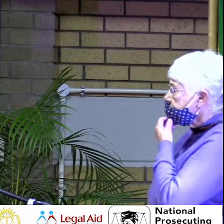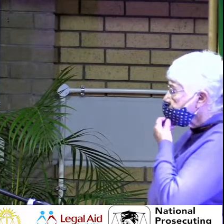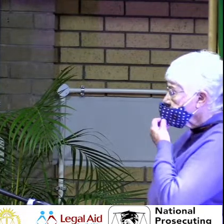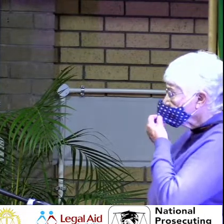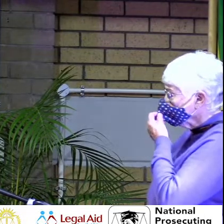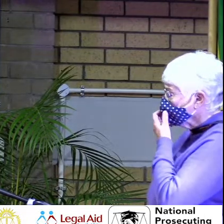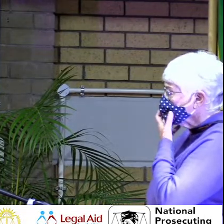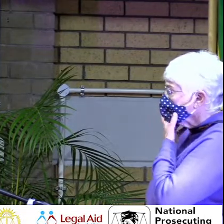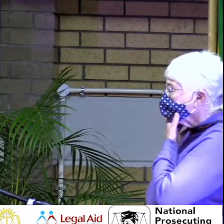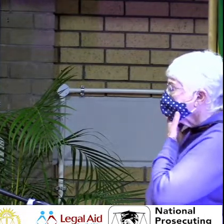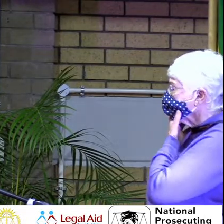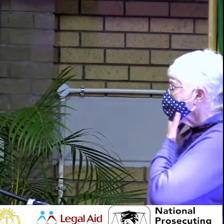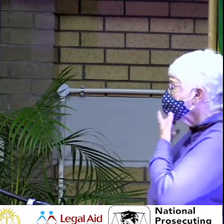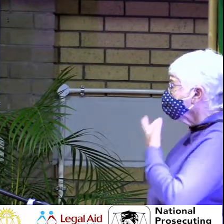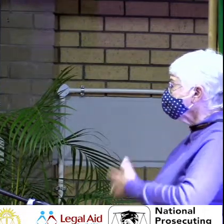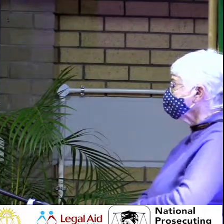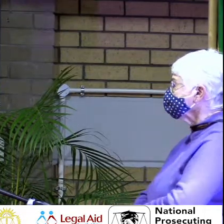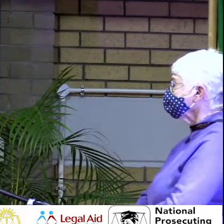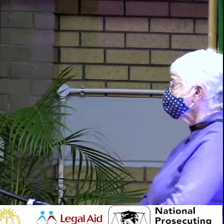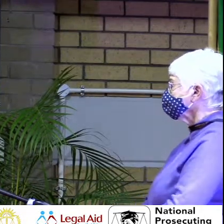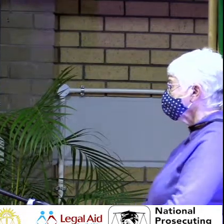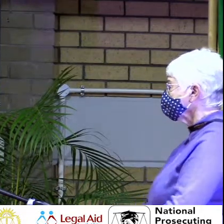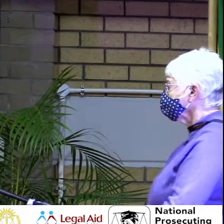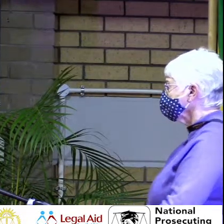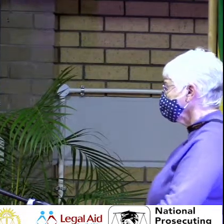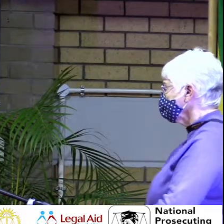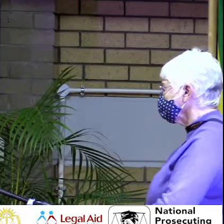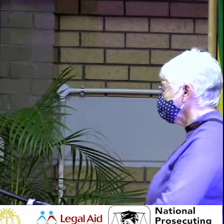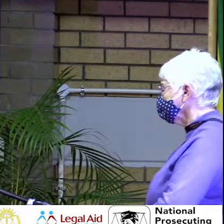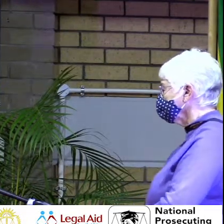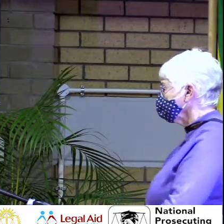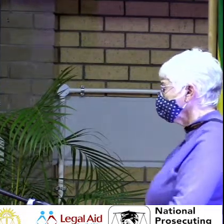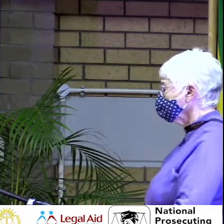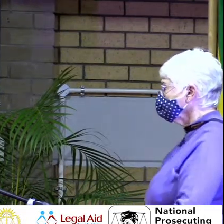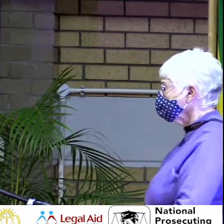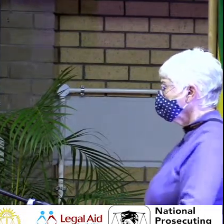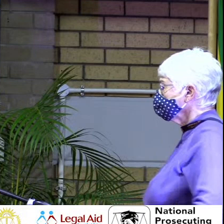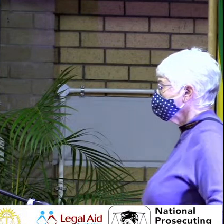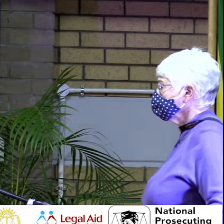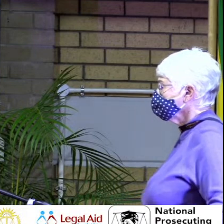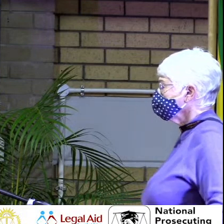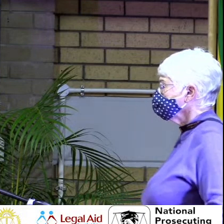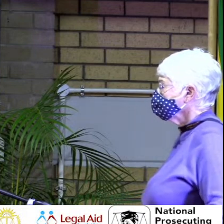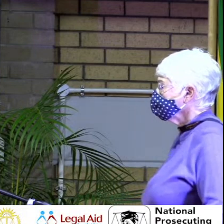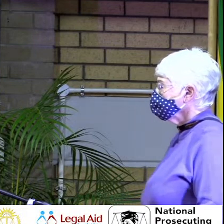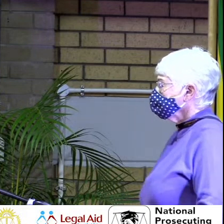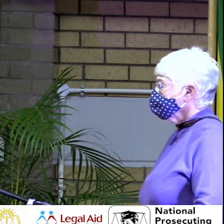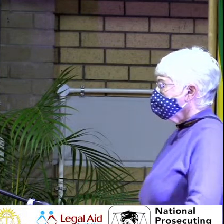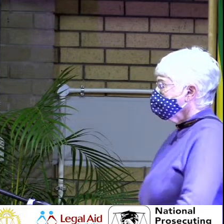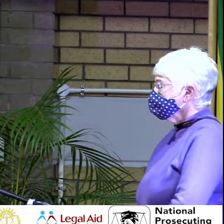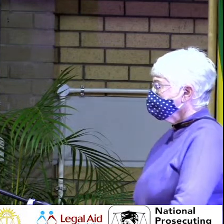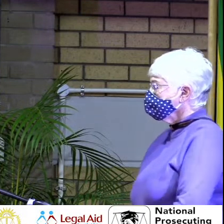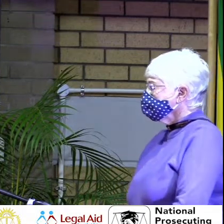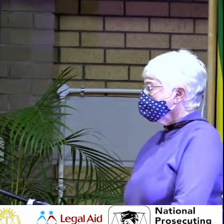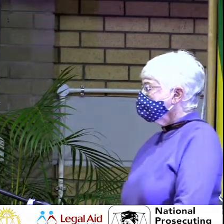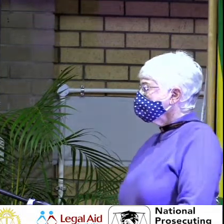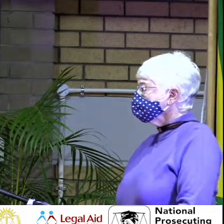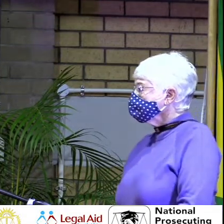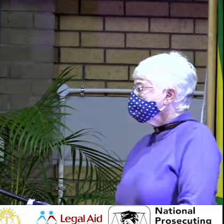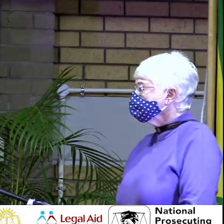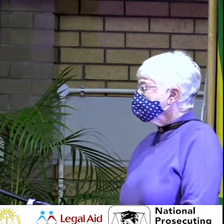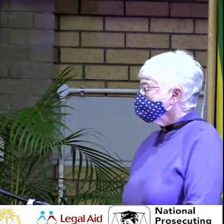xa afuna into kuye kuthiwe kuye yiya kumamakho. Kutheni ke ngoku ungazufana nakwezinye izinto umjongele phantsi umuntu